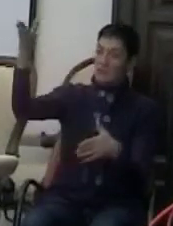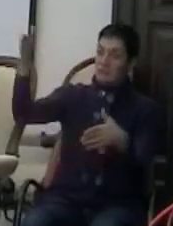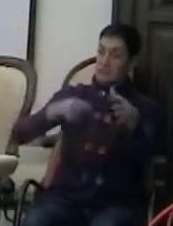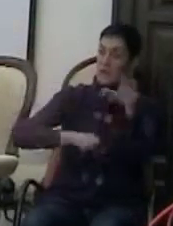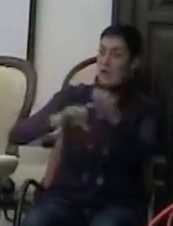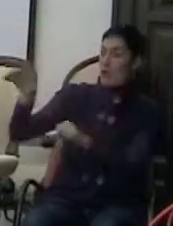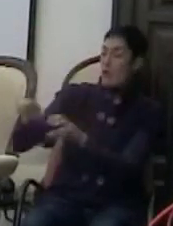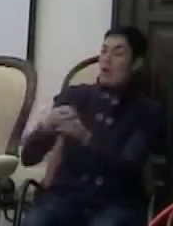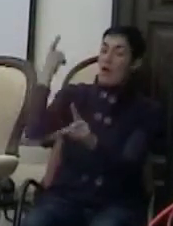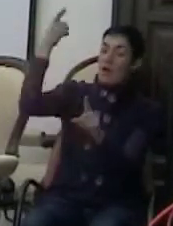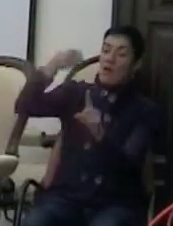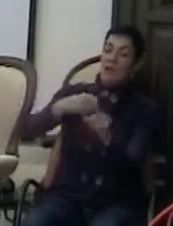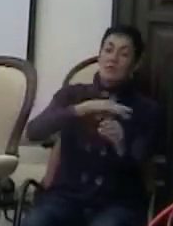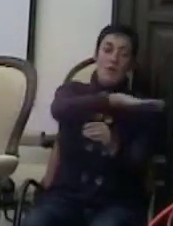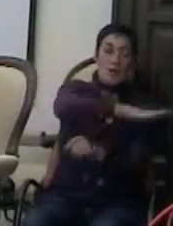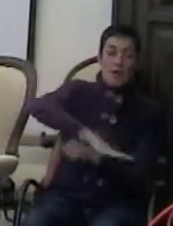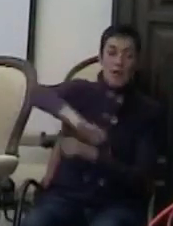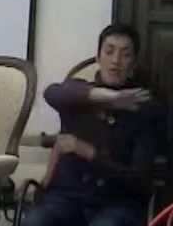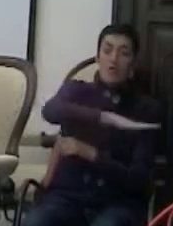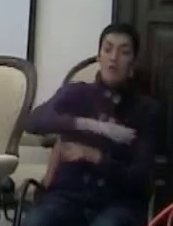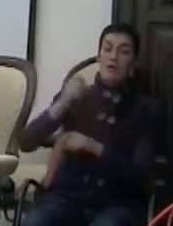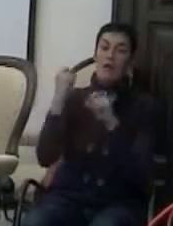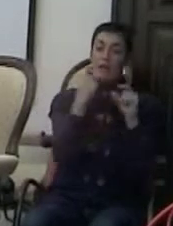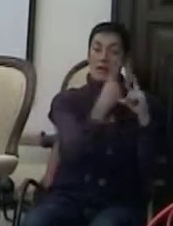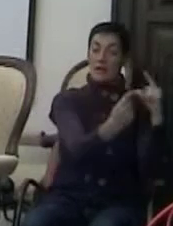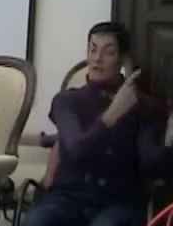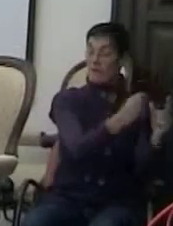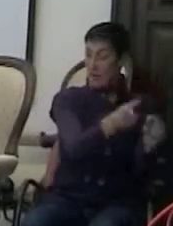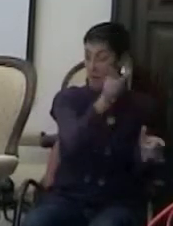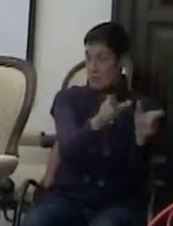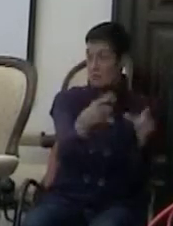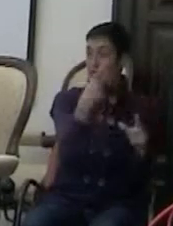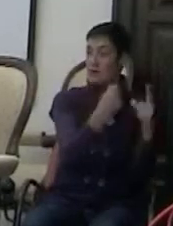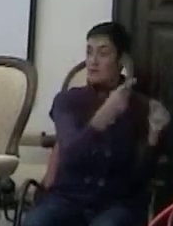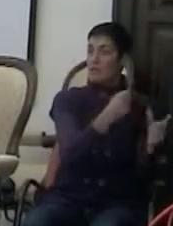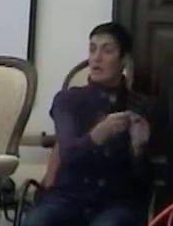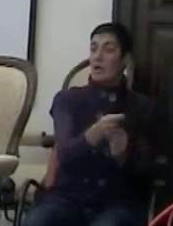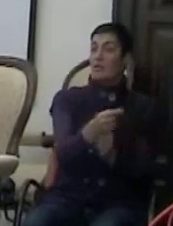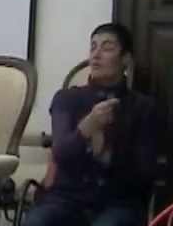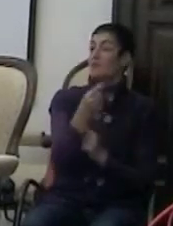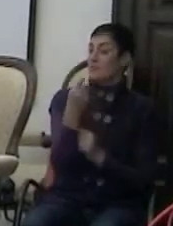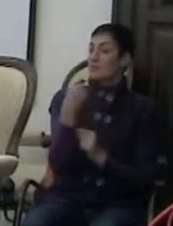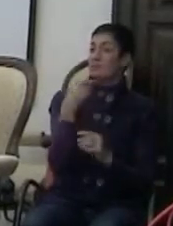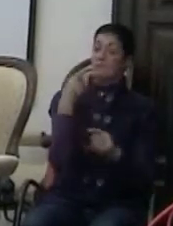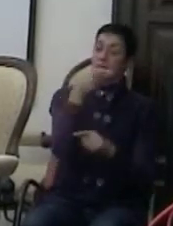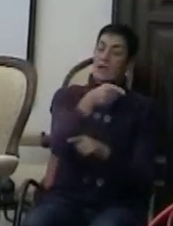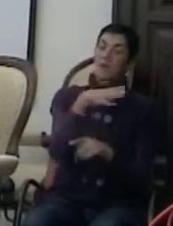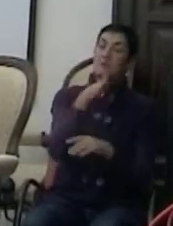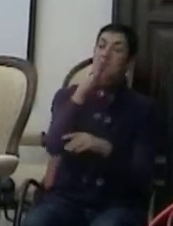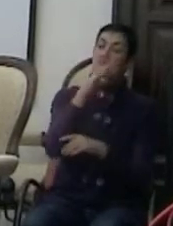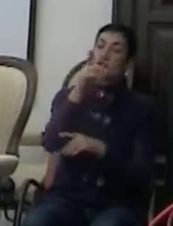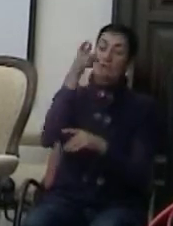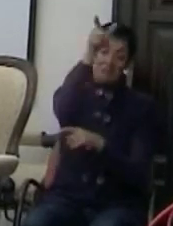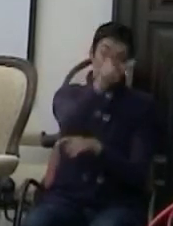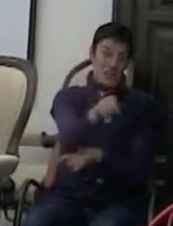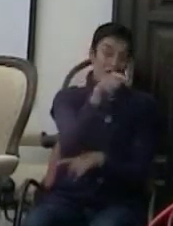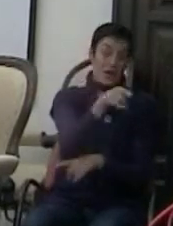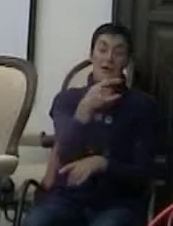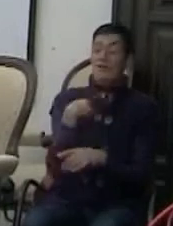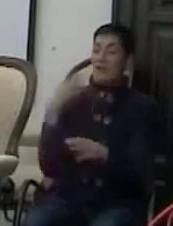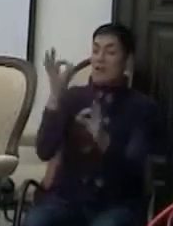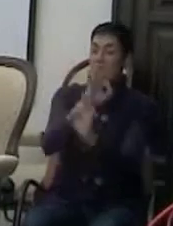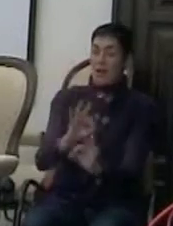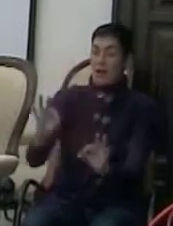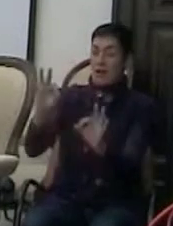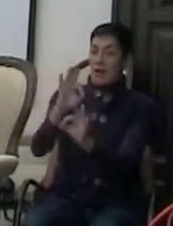llevarlo a los campamentos de refugiados. Tened en cuenta que ellos y ellas no disponen absolutamente de nada y